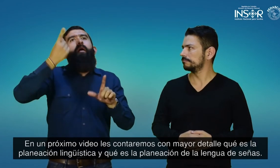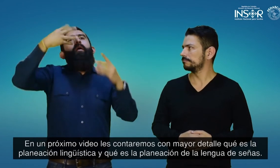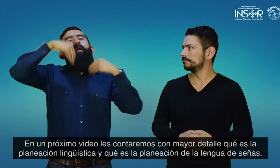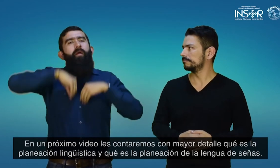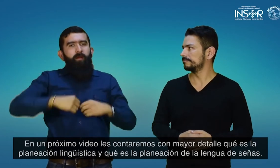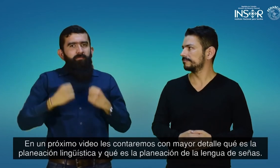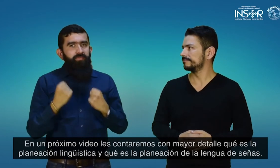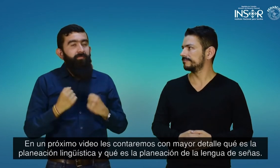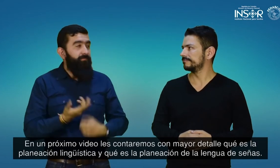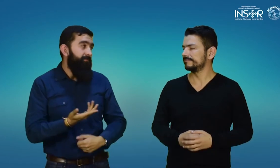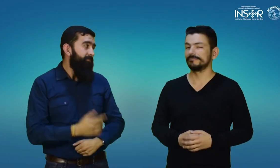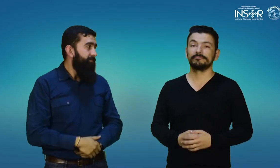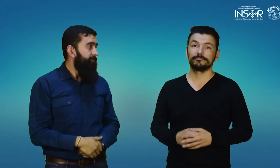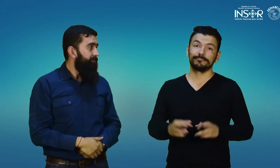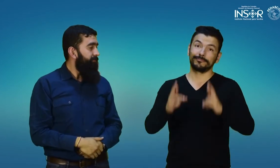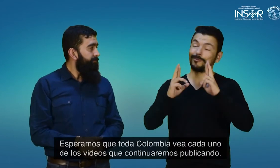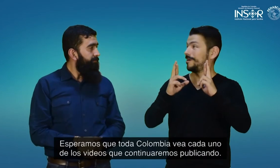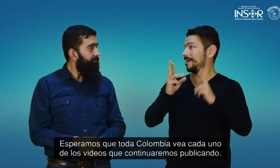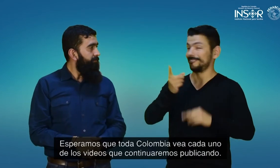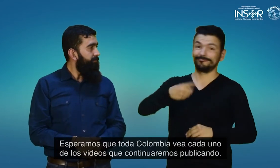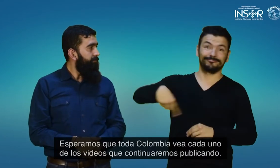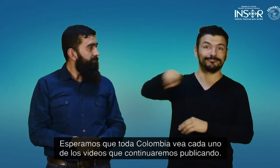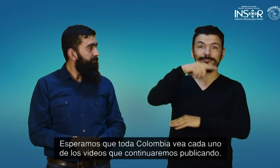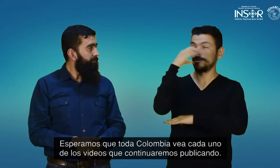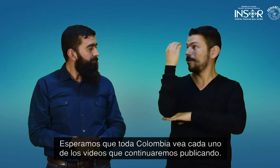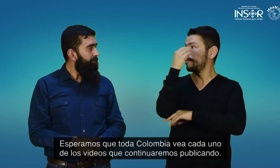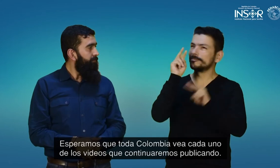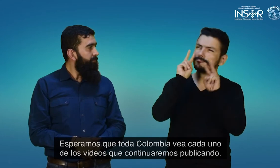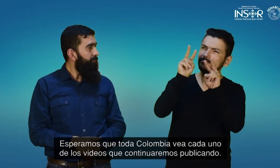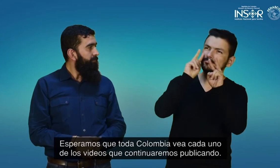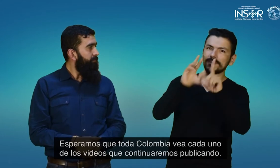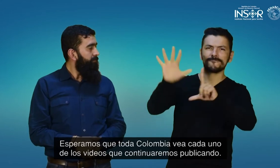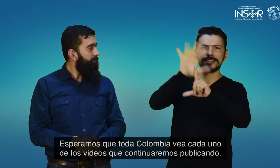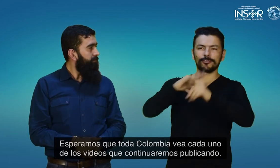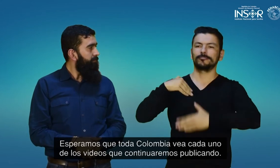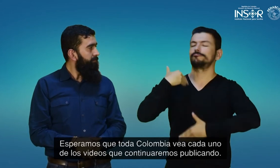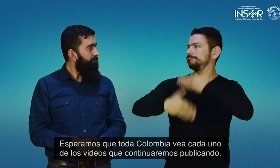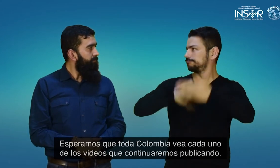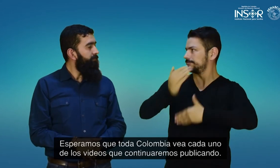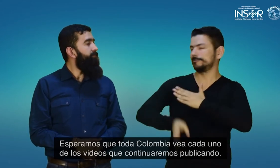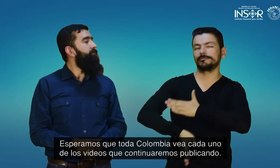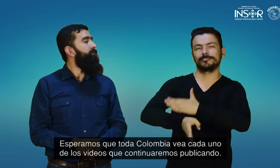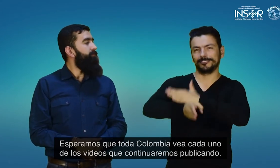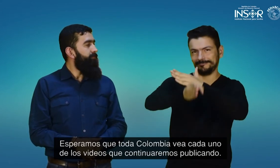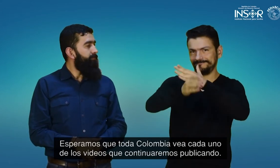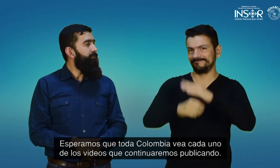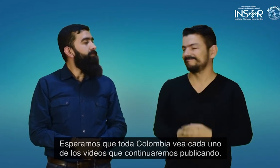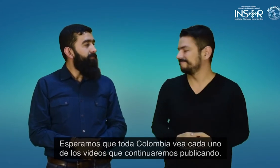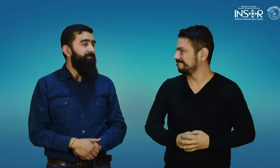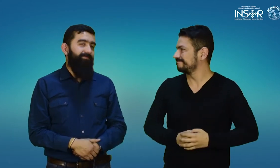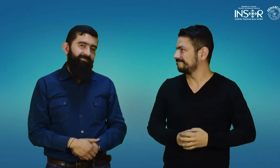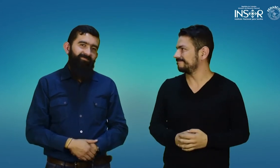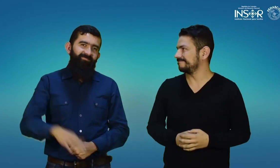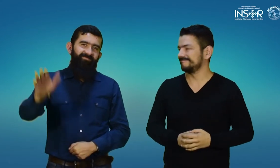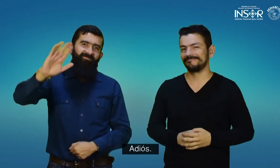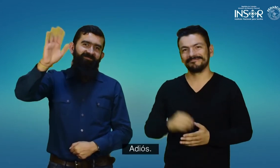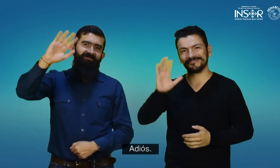planeación de la lengua de señas. Esperamos que toda Colombia vea cada uno de los videos que continuaremos publicando.